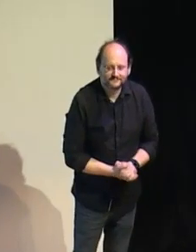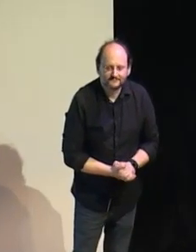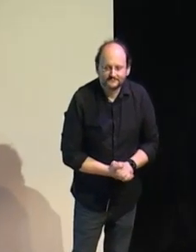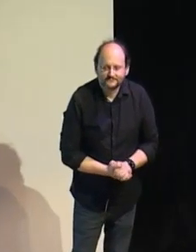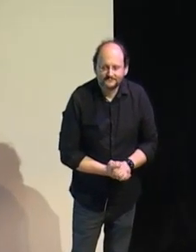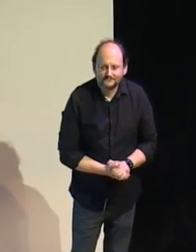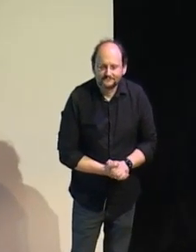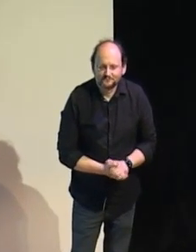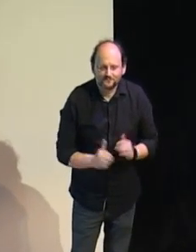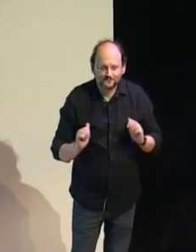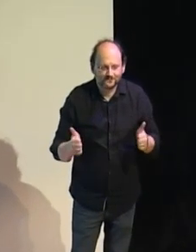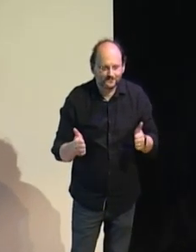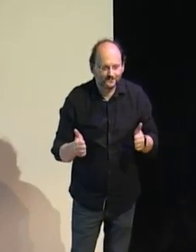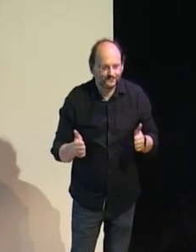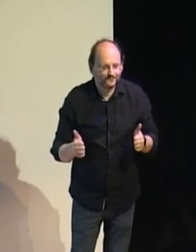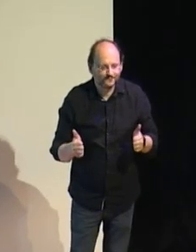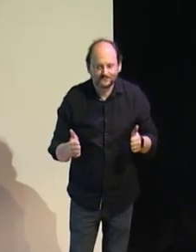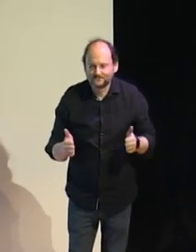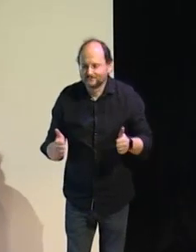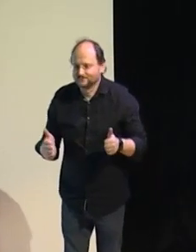qu'on faisait entre la main droite et la main gauche. Oui ?